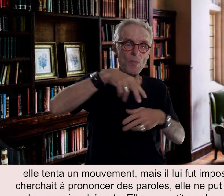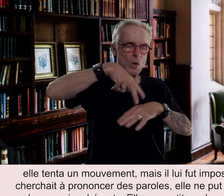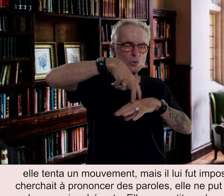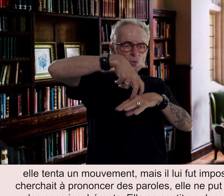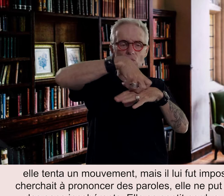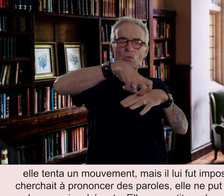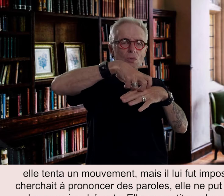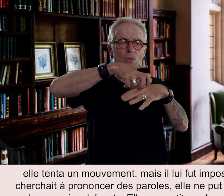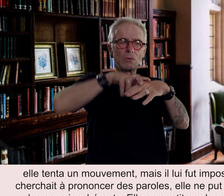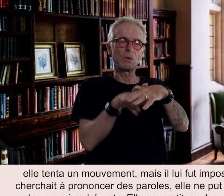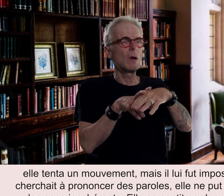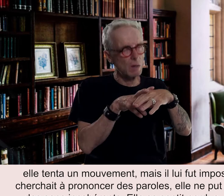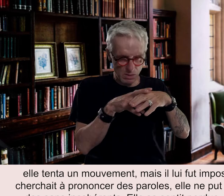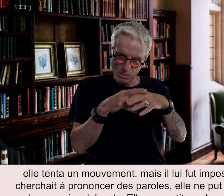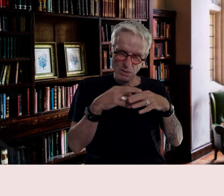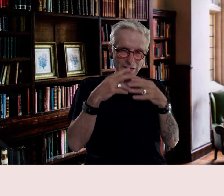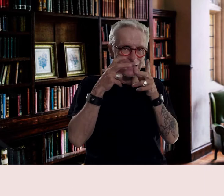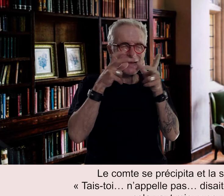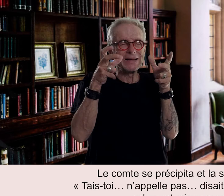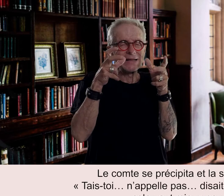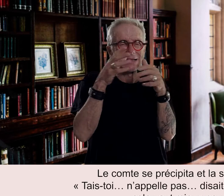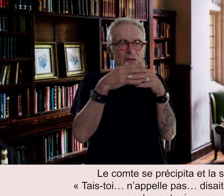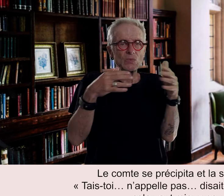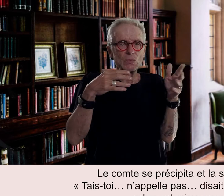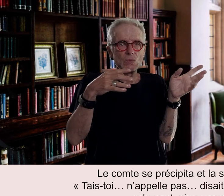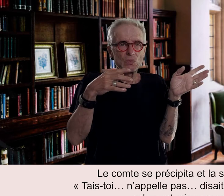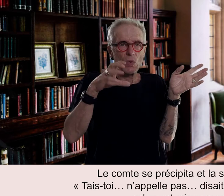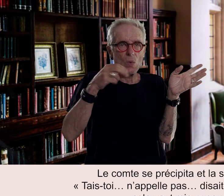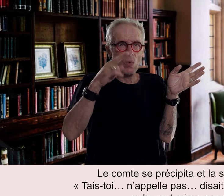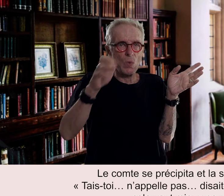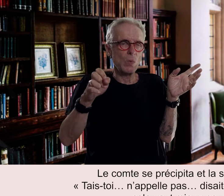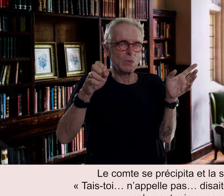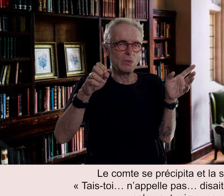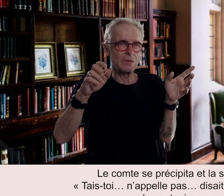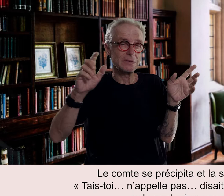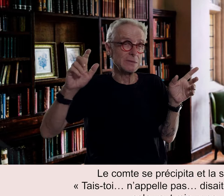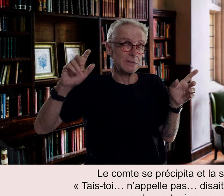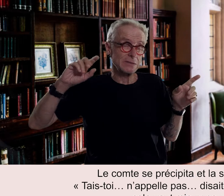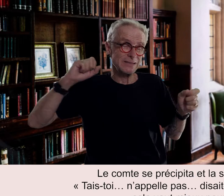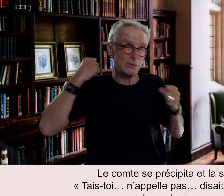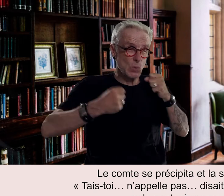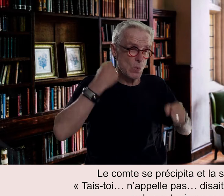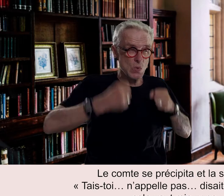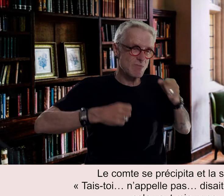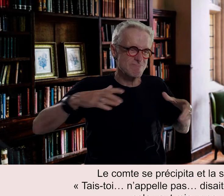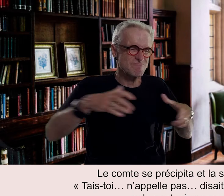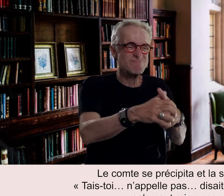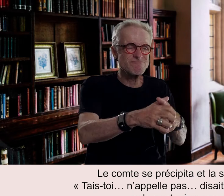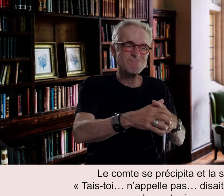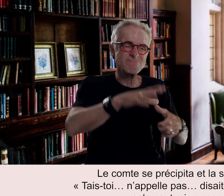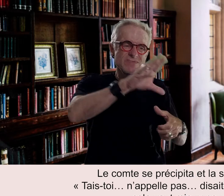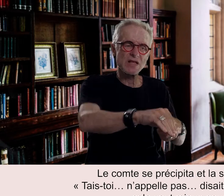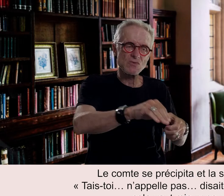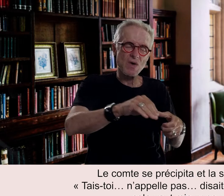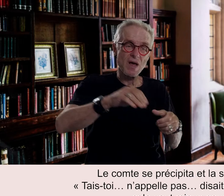s'affaissa sur elle-même avec un gémissement. Le comte se précipita et la saisit à la gorge. « Tais-toi ! N'appelle